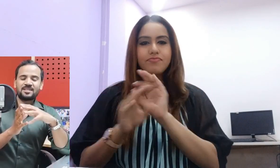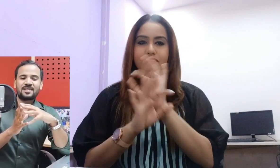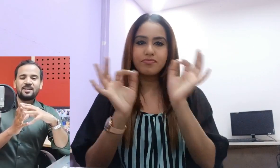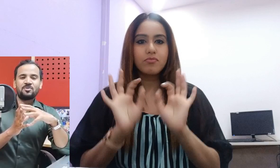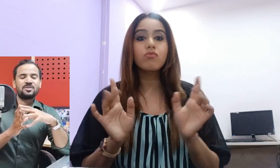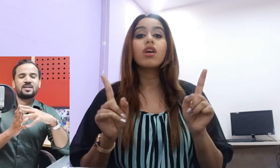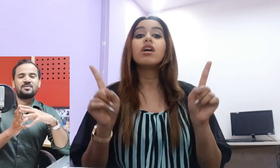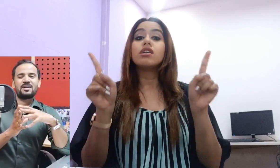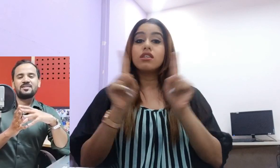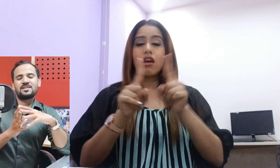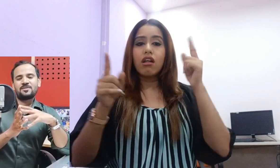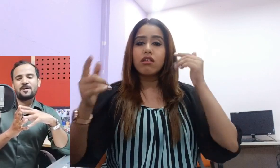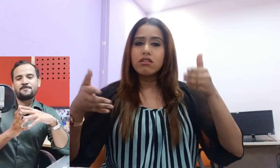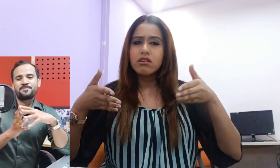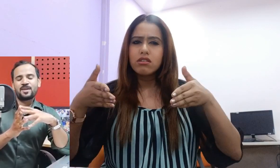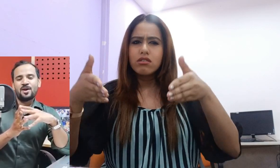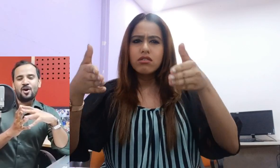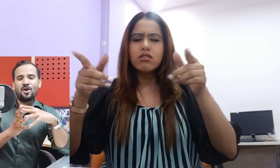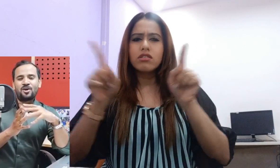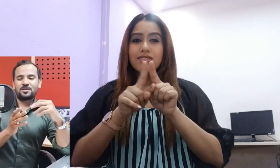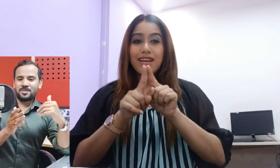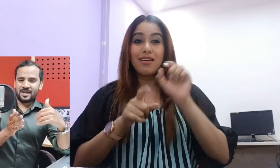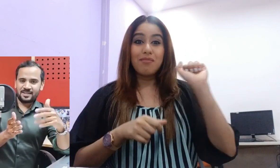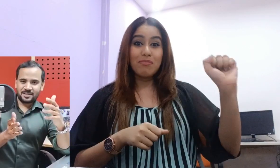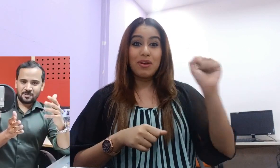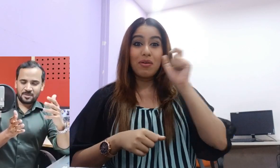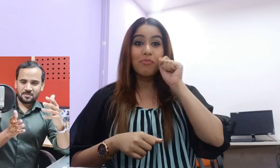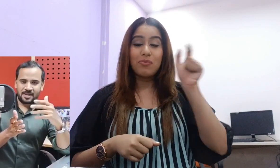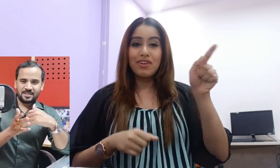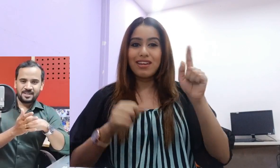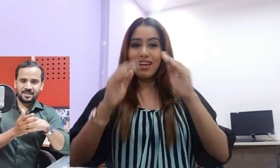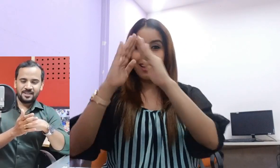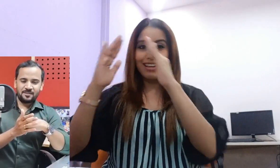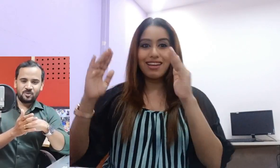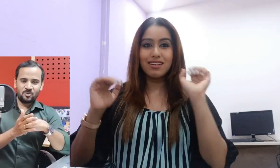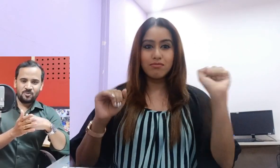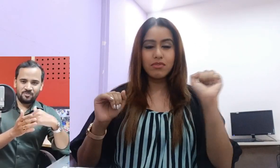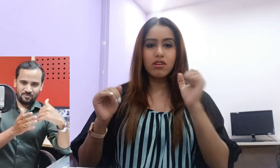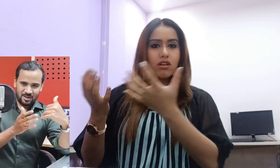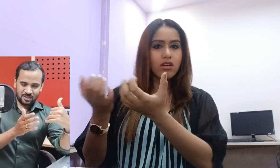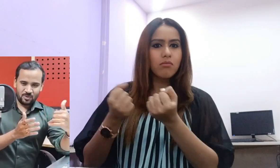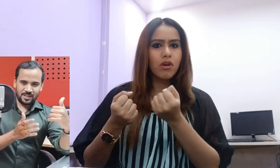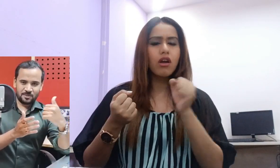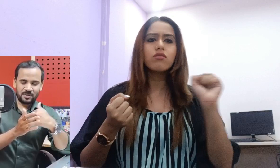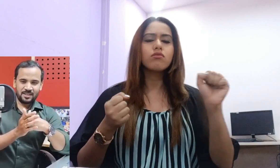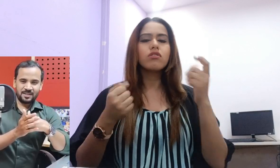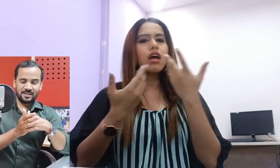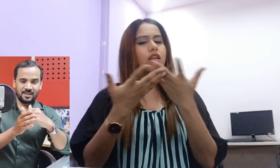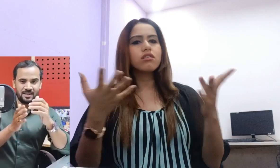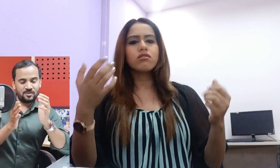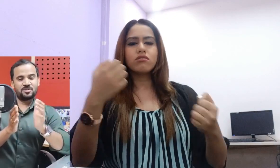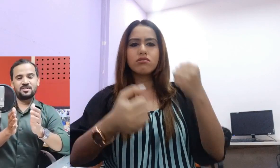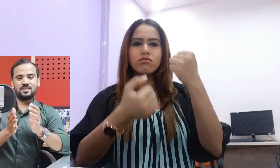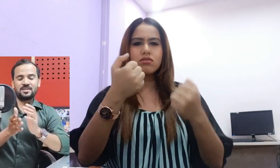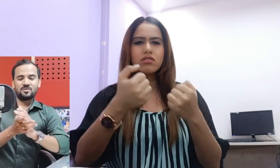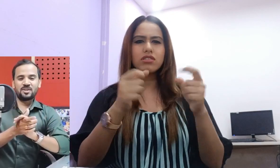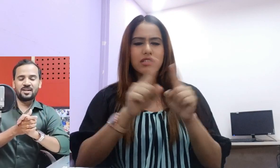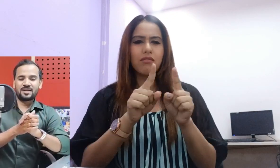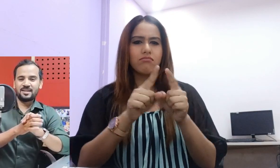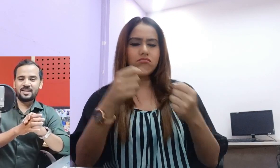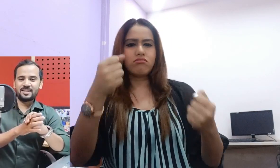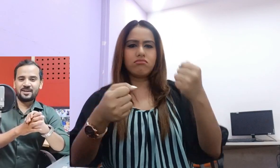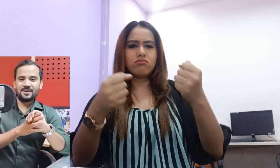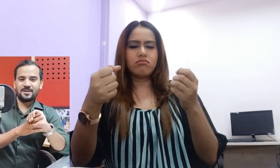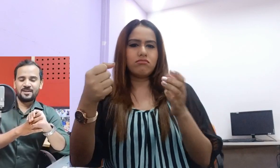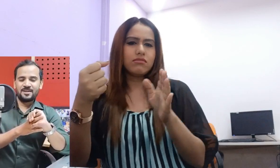बढ़िया सा राजस्थानी भोजन करवाया, लंच करवाया। और जब जा रहे थे सड़क पर, जब गाड़ी चल रही थी, तो वास्तु वाले एक्सपर्ट देख रहे थे कि ये जो सर जी थे जिन्होंने